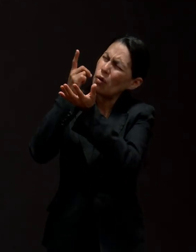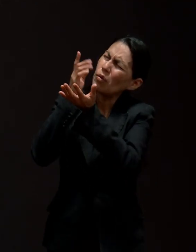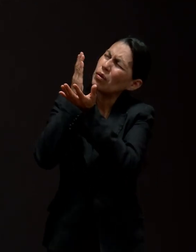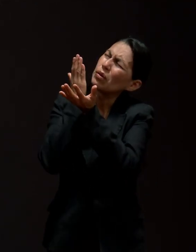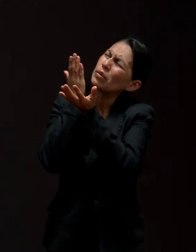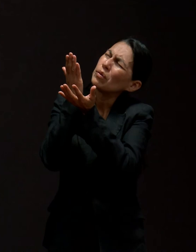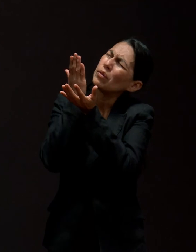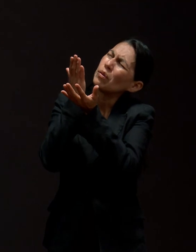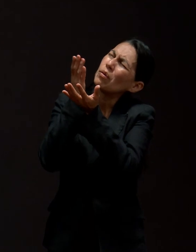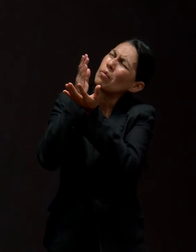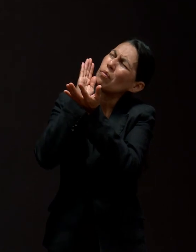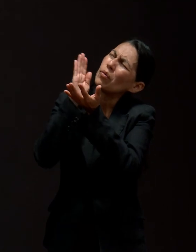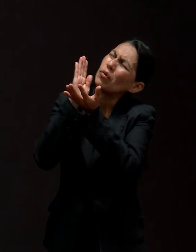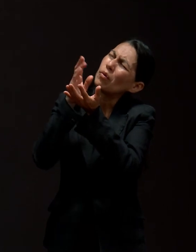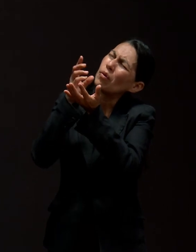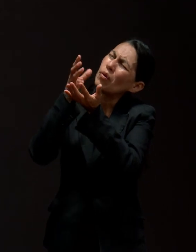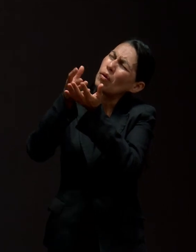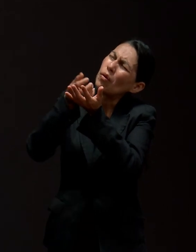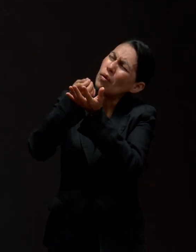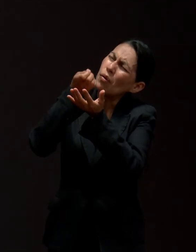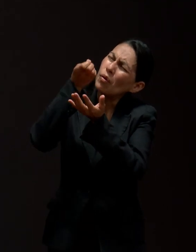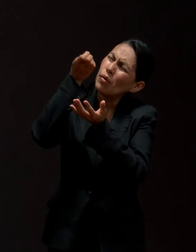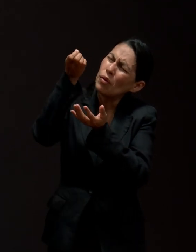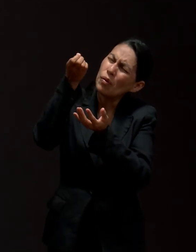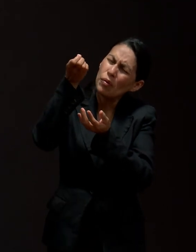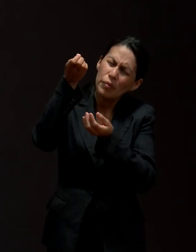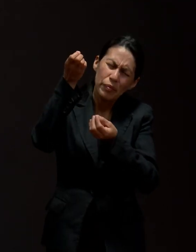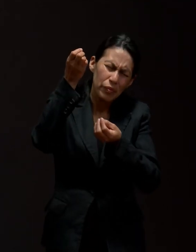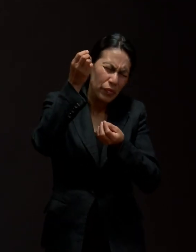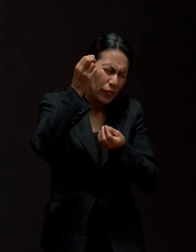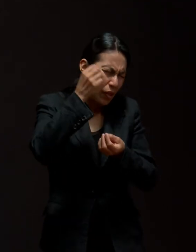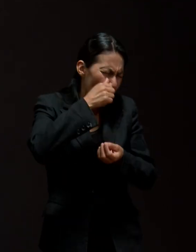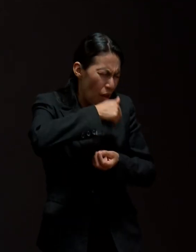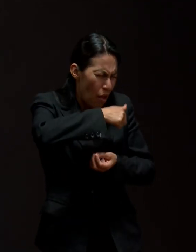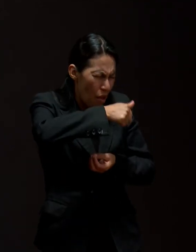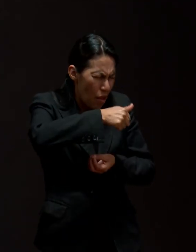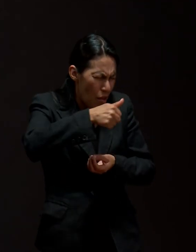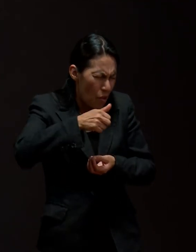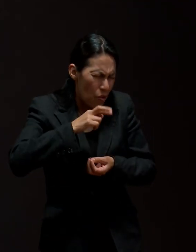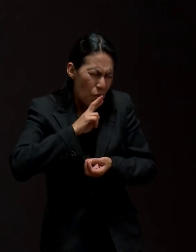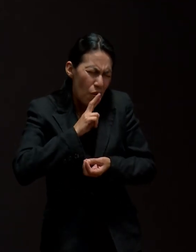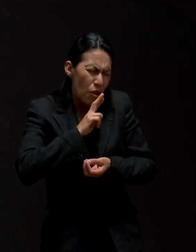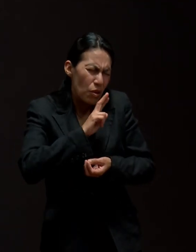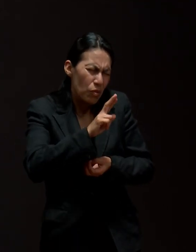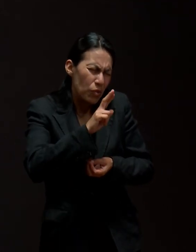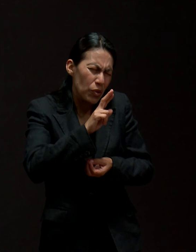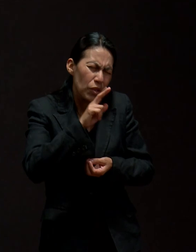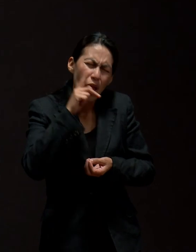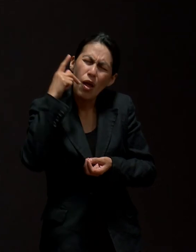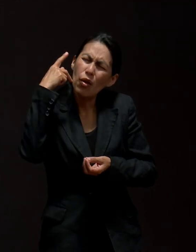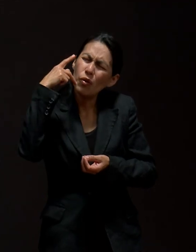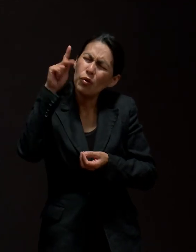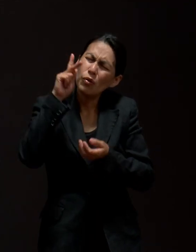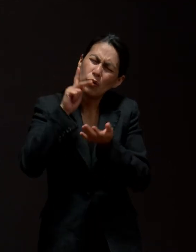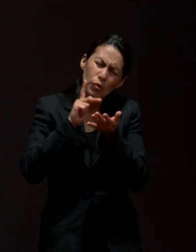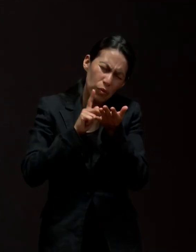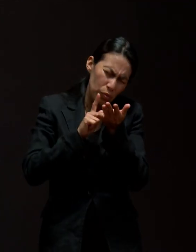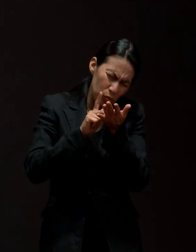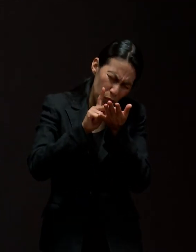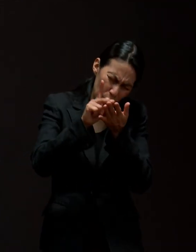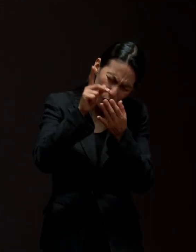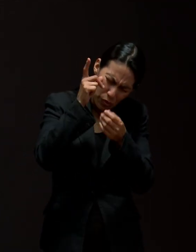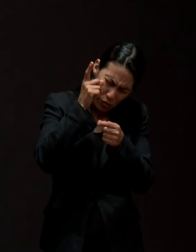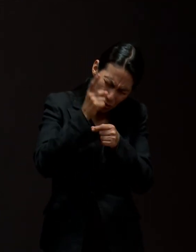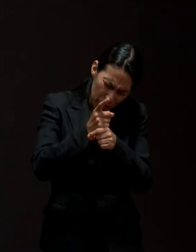a cada uno de estos hijos e hijas tuyos respondas de acuerdo